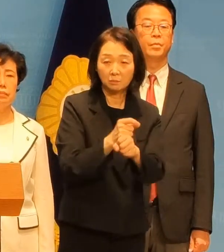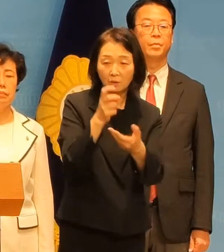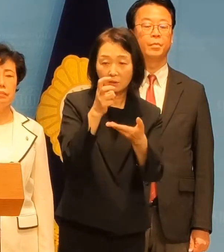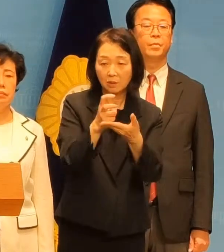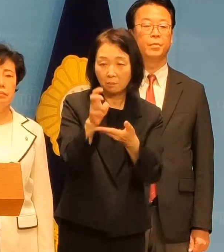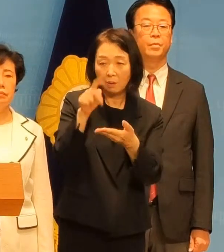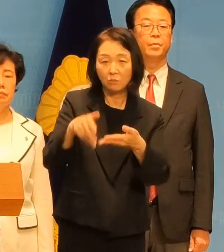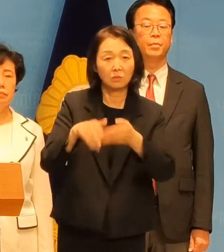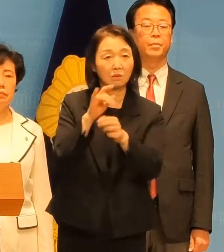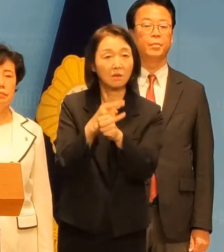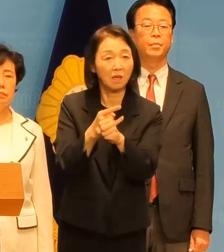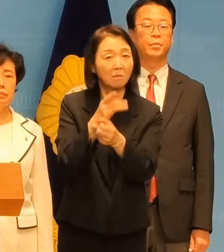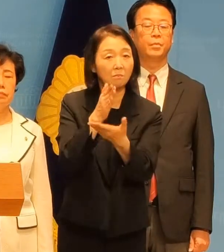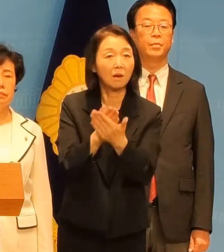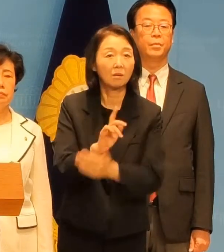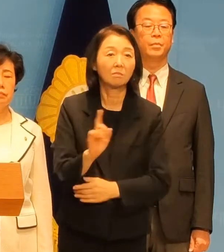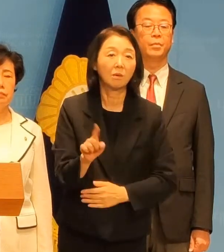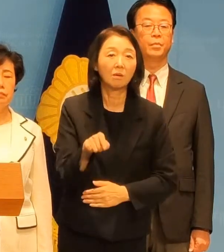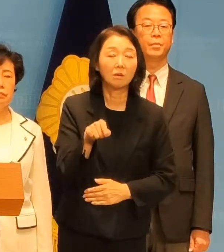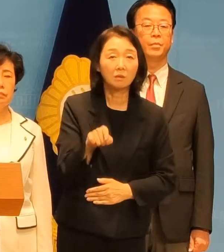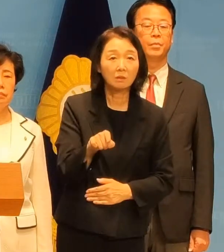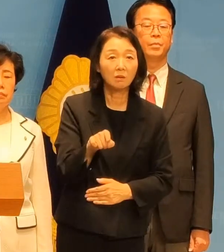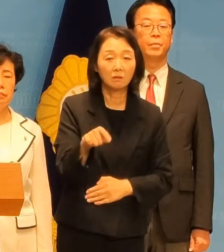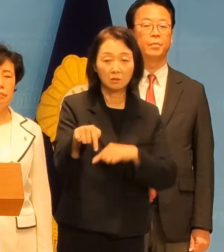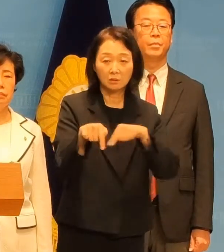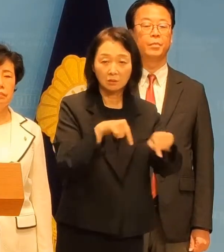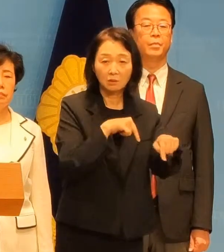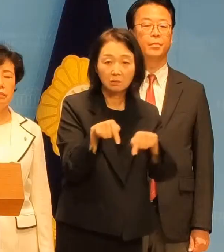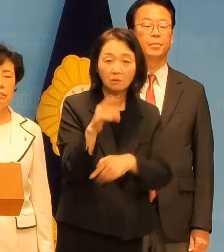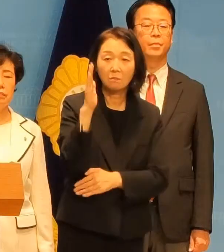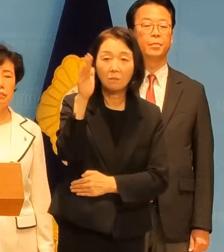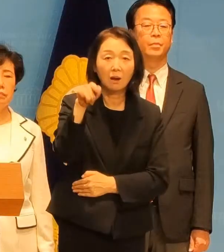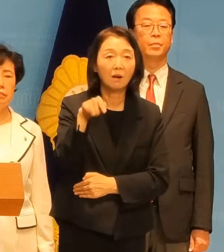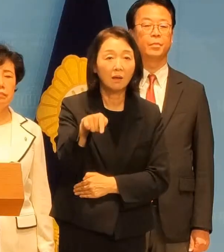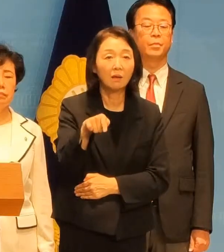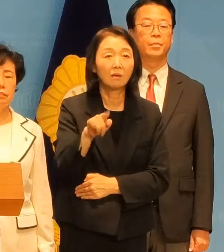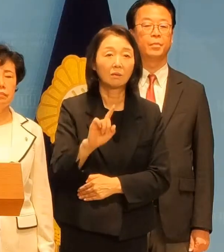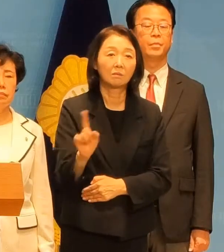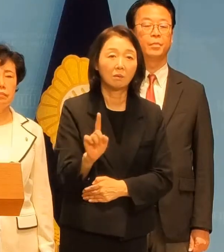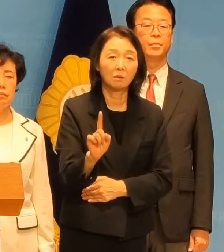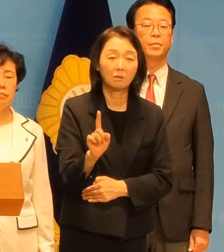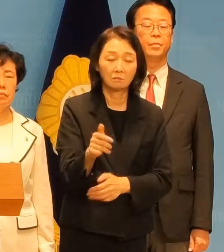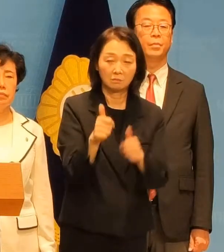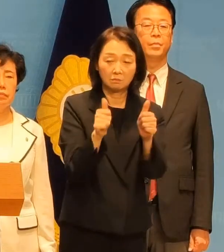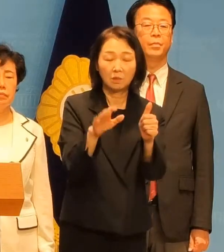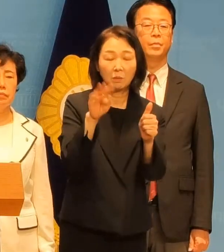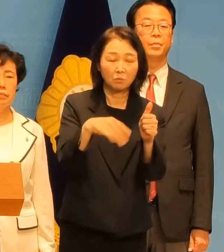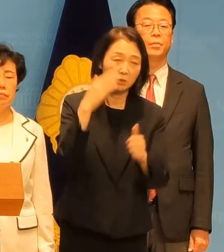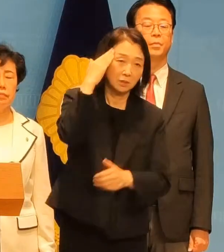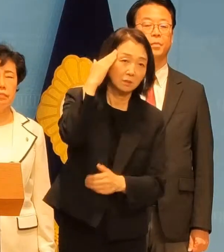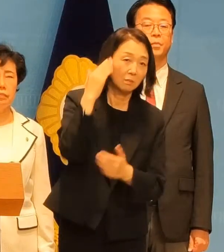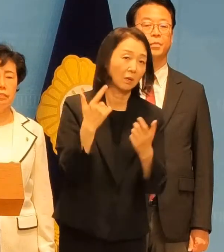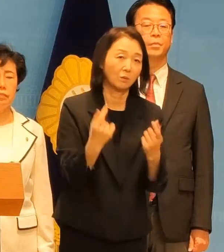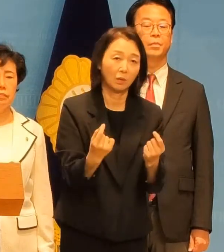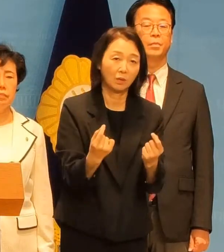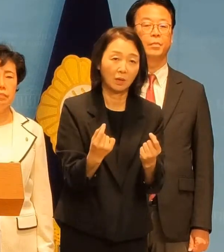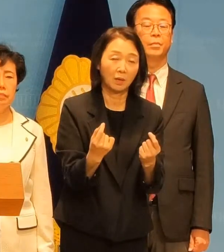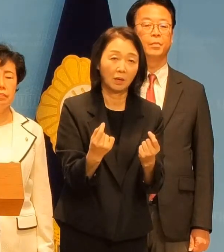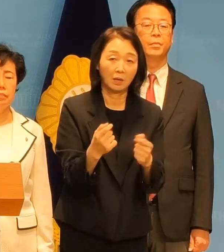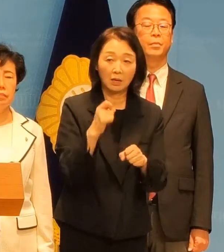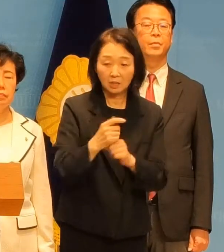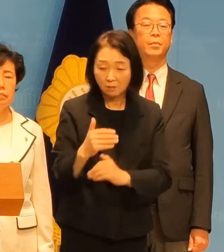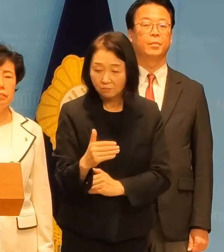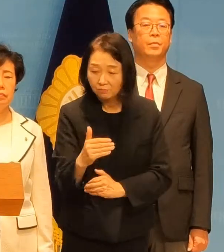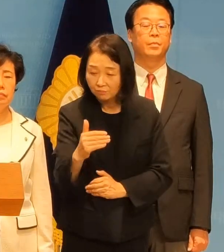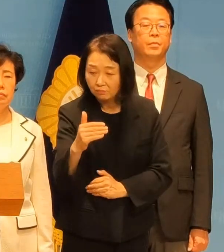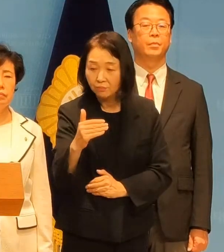재판부를 설치하라 말라, 이것을 정치권이 얘기하는 것 자체가 사법권 침해인데, 이미 진행되고